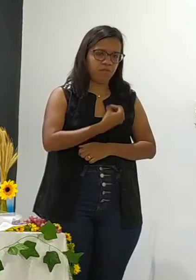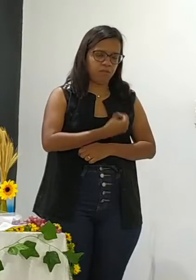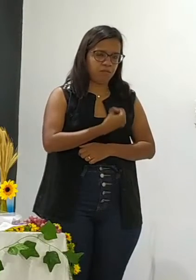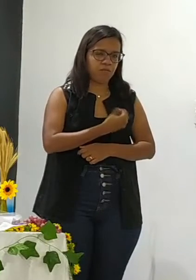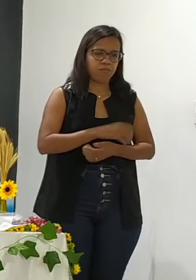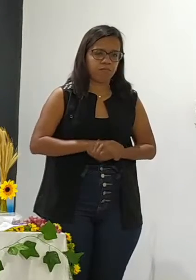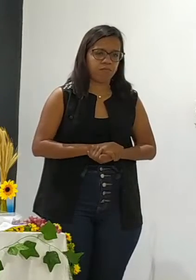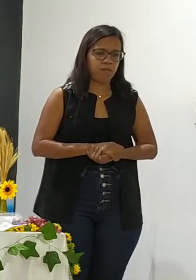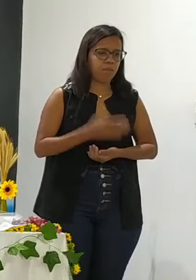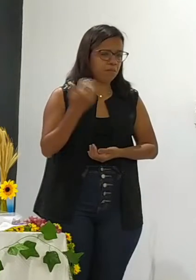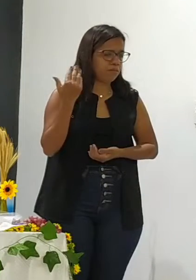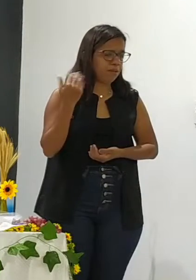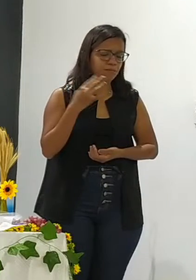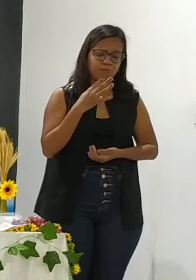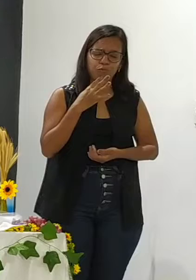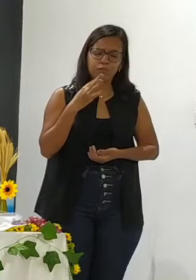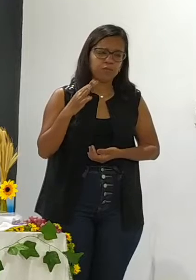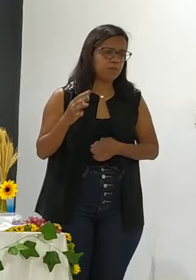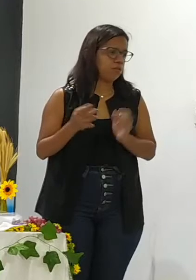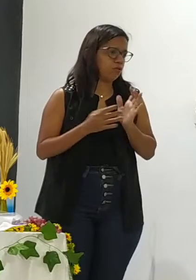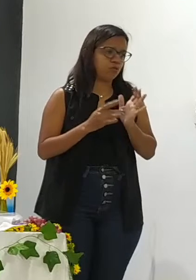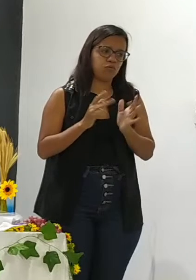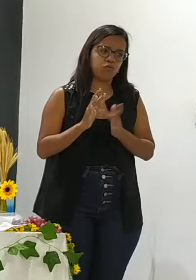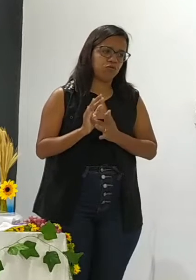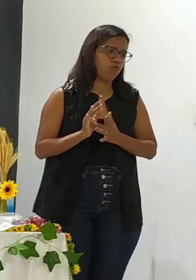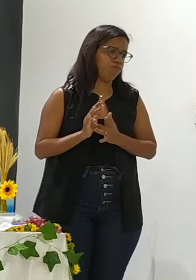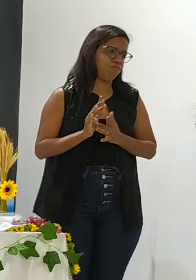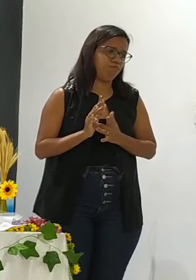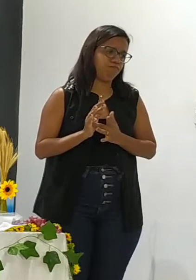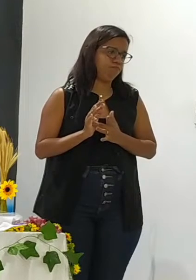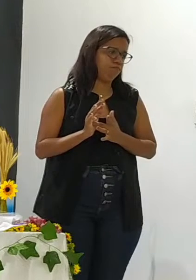Antigamente eu não conhecia Jesus Cristo.